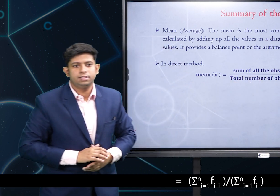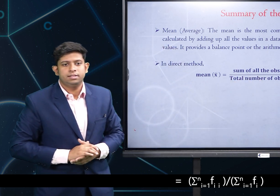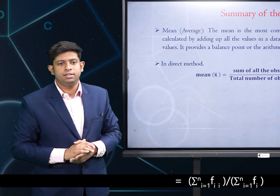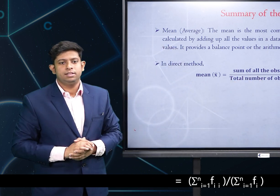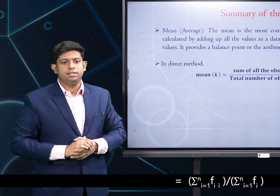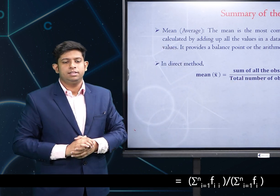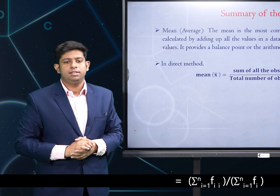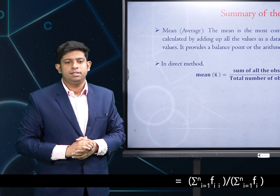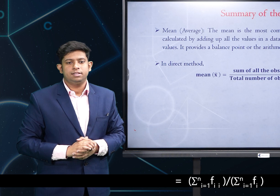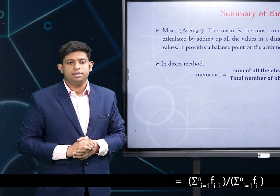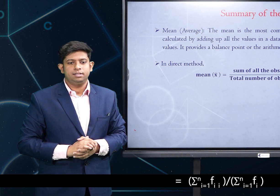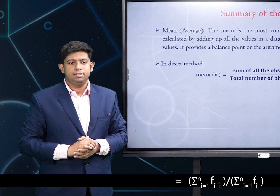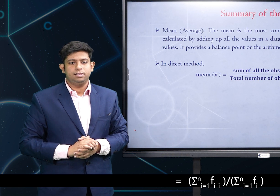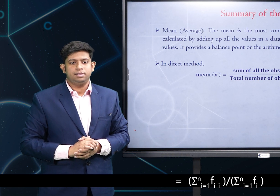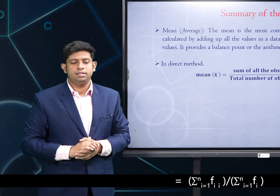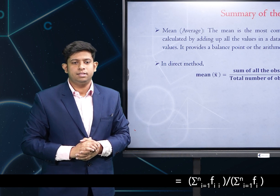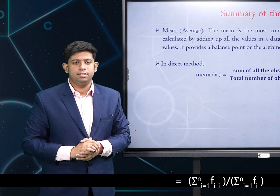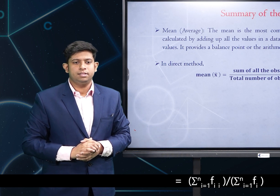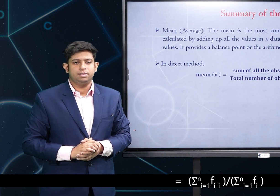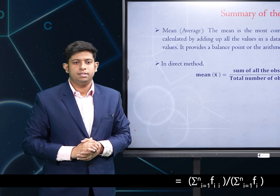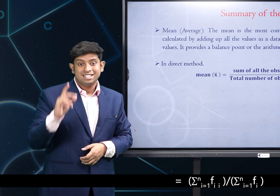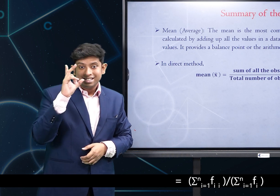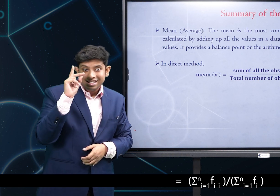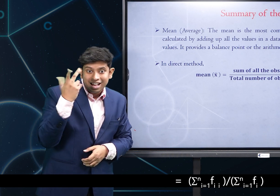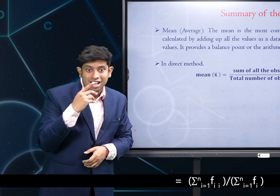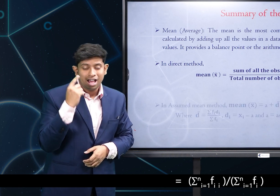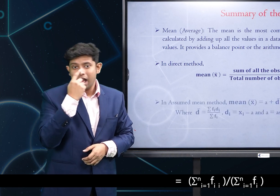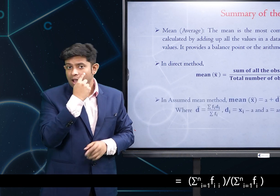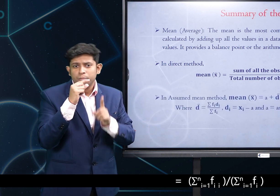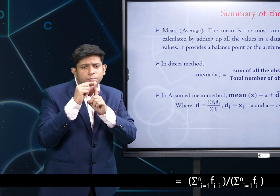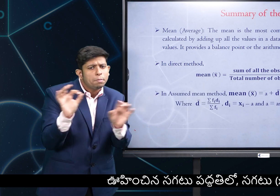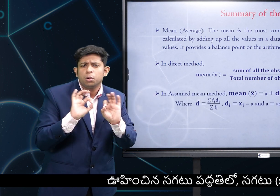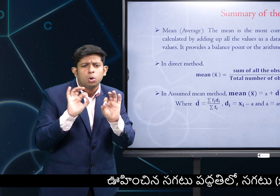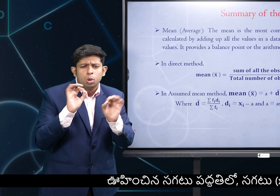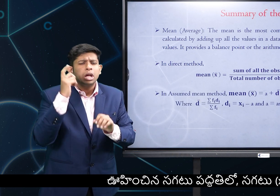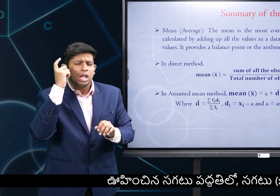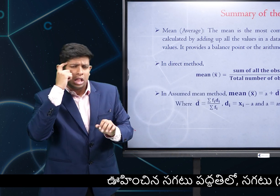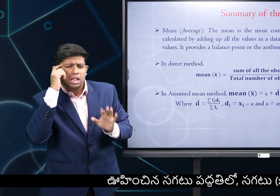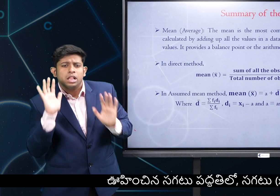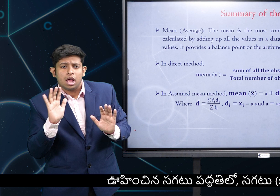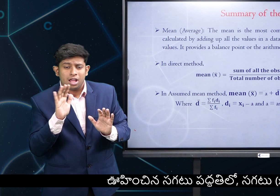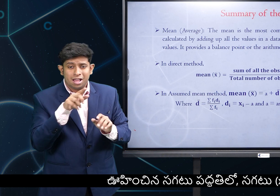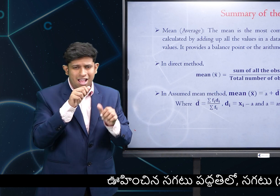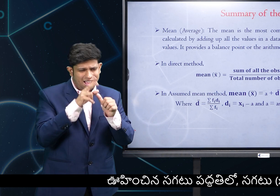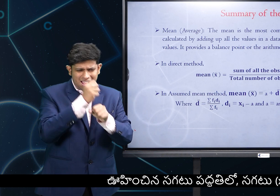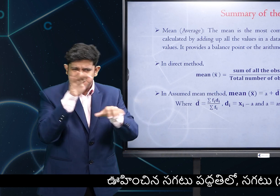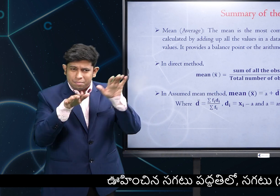of f1 x1 by sum of f1. ఊహించిన సగటు పద్ధతిలో సగటు